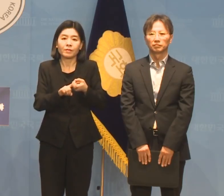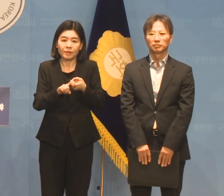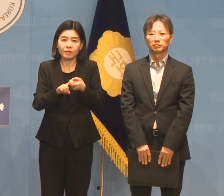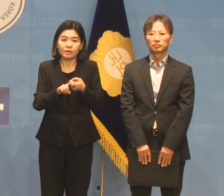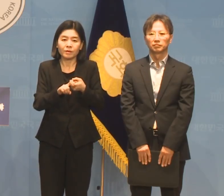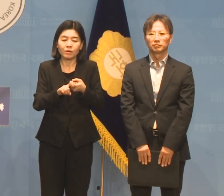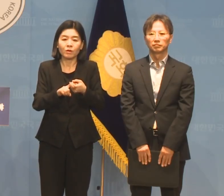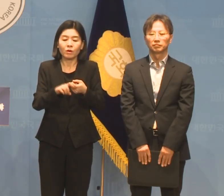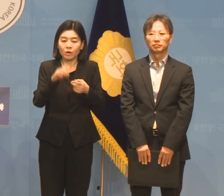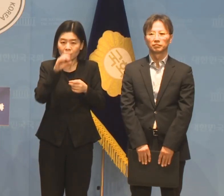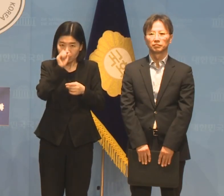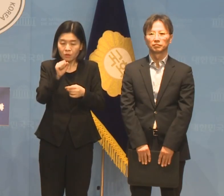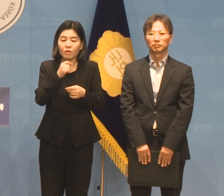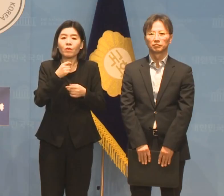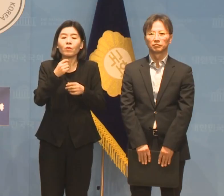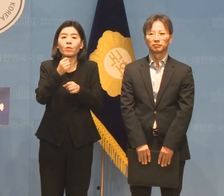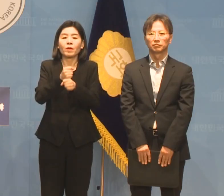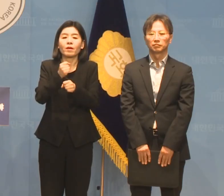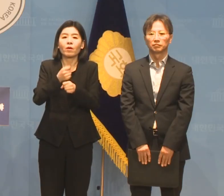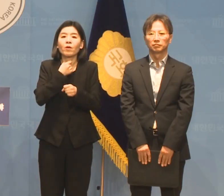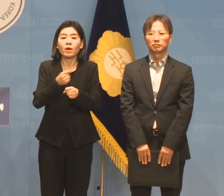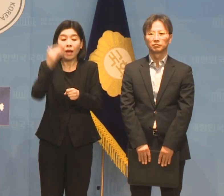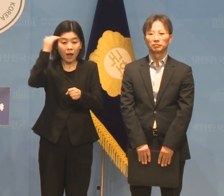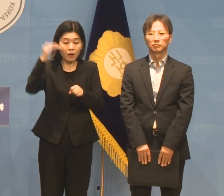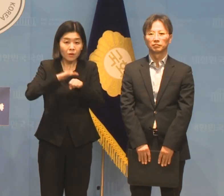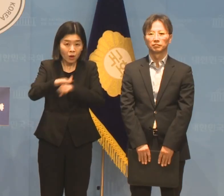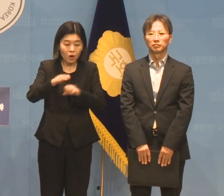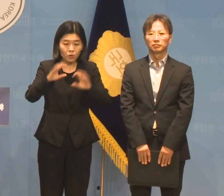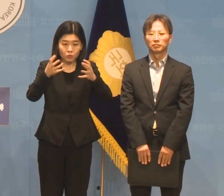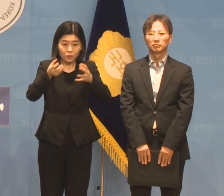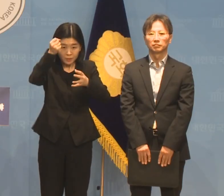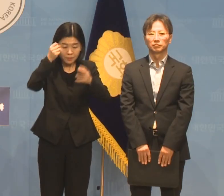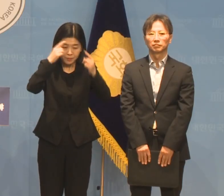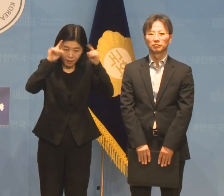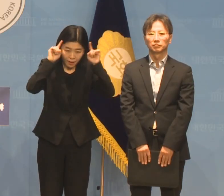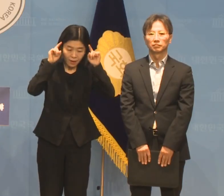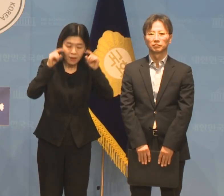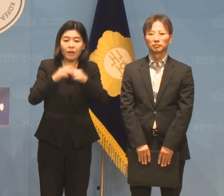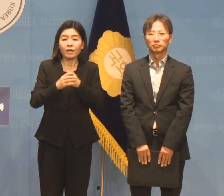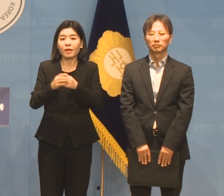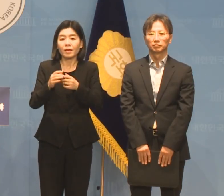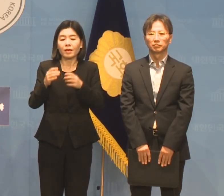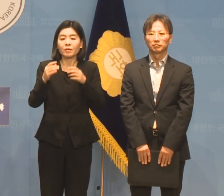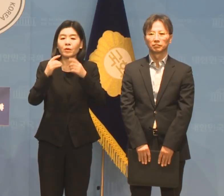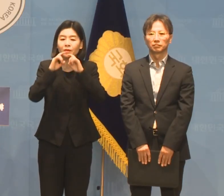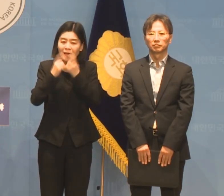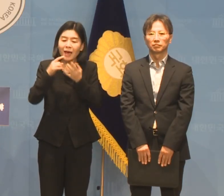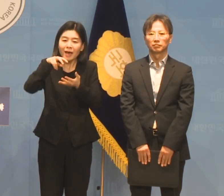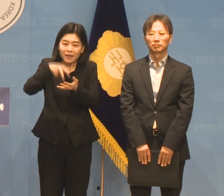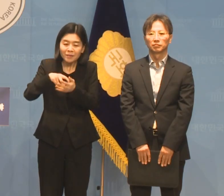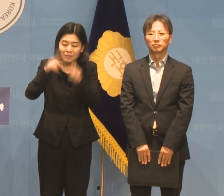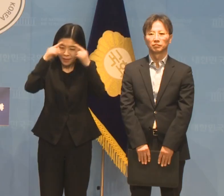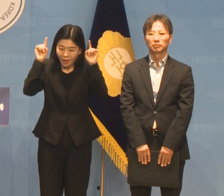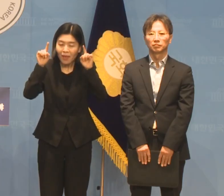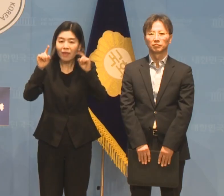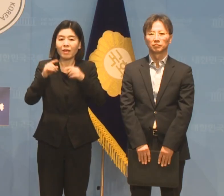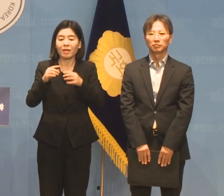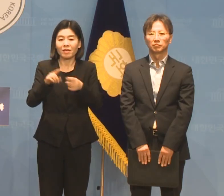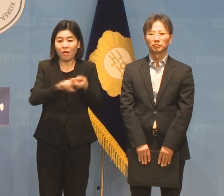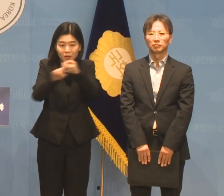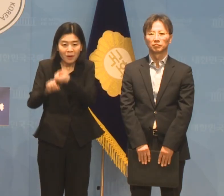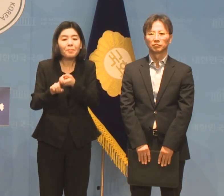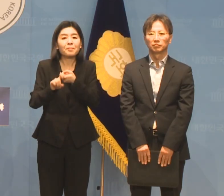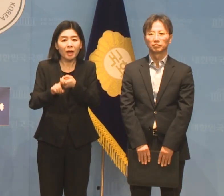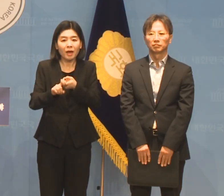완화하겠습니다. 한국형 국립대, 사립대 연합체제를 완성해 전국에서 동시에